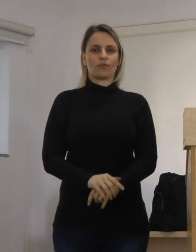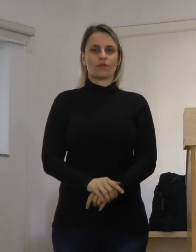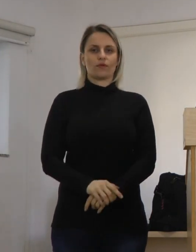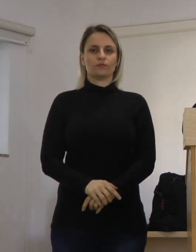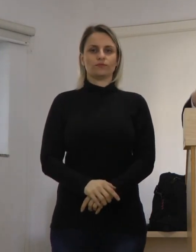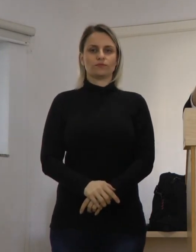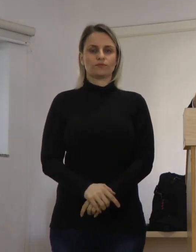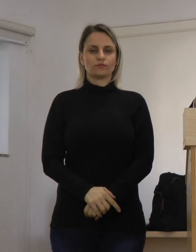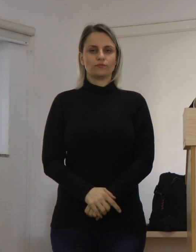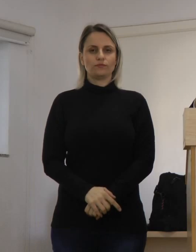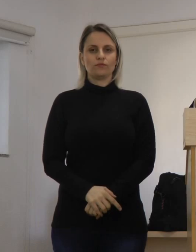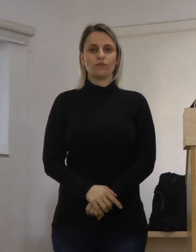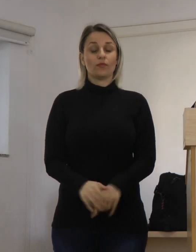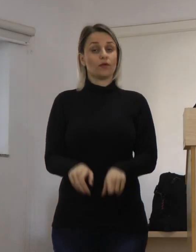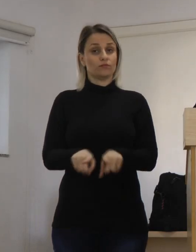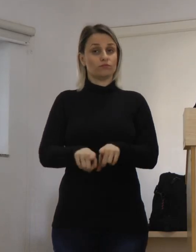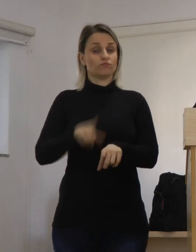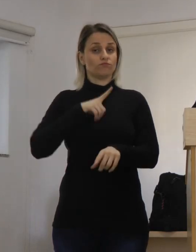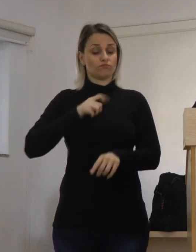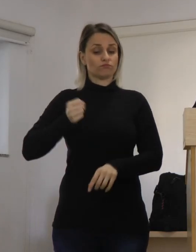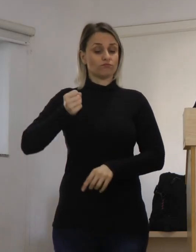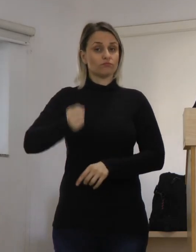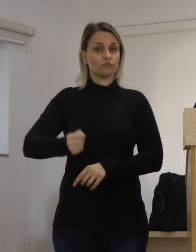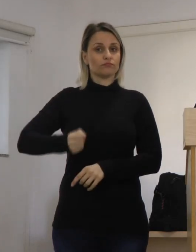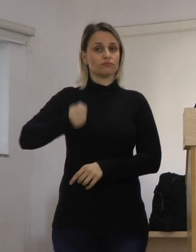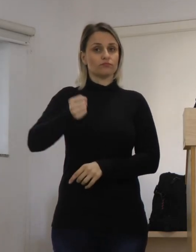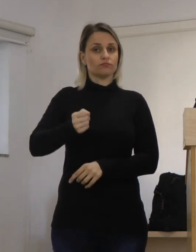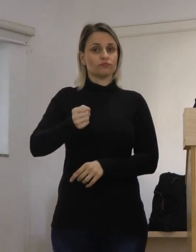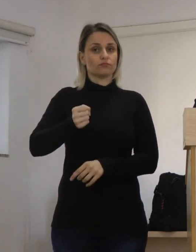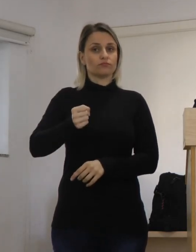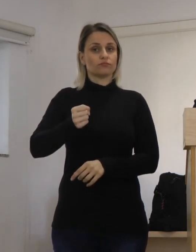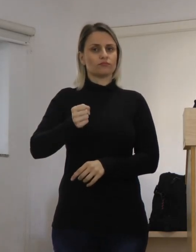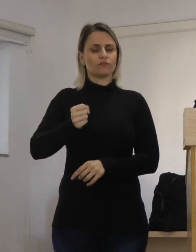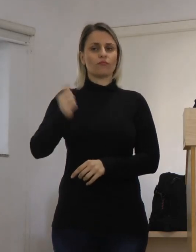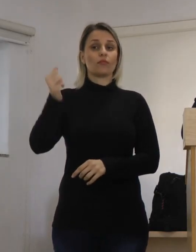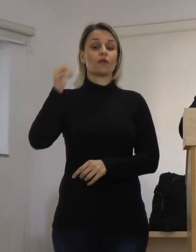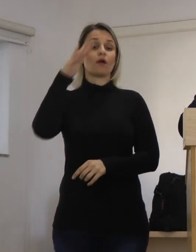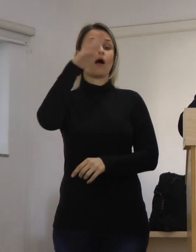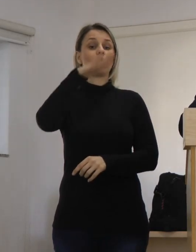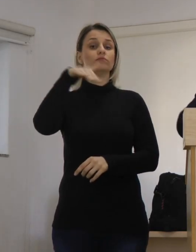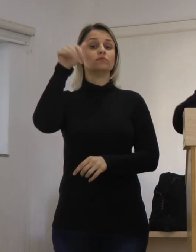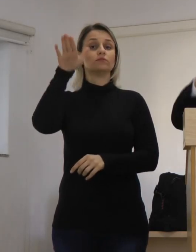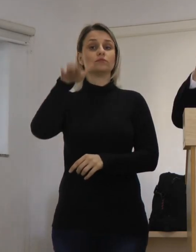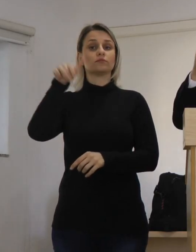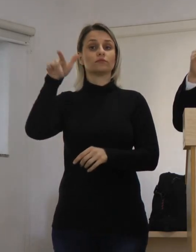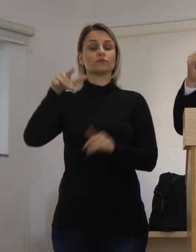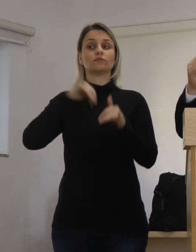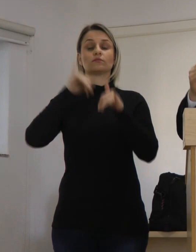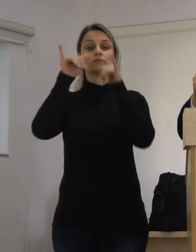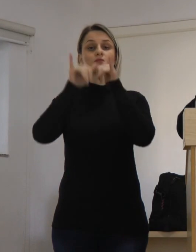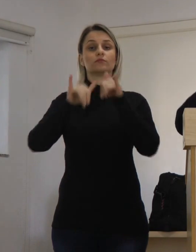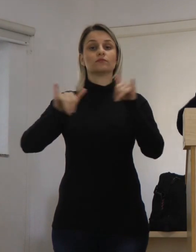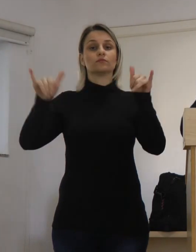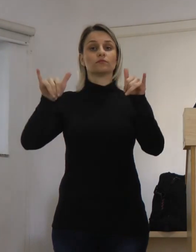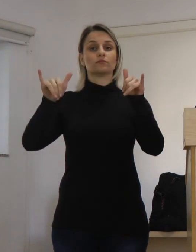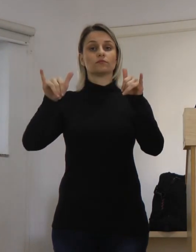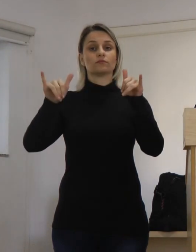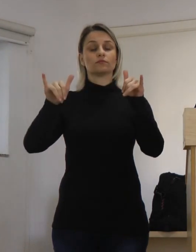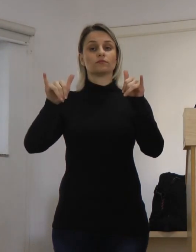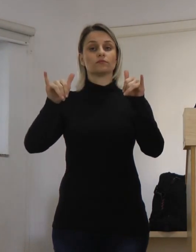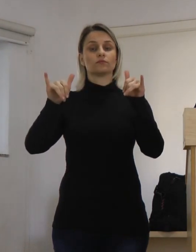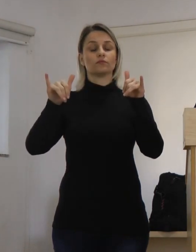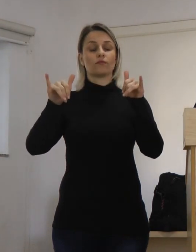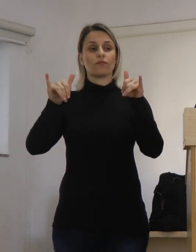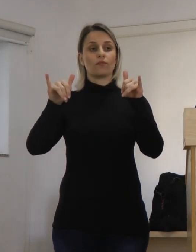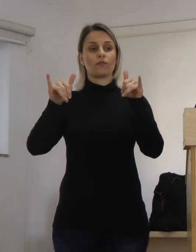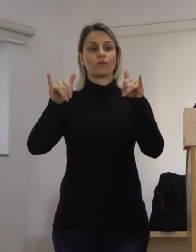Tratadores rústicos, não é? Pastores, são chamados por emissário espiritual repentinamente materializado à frente